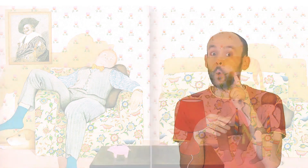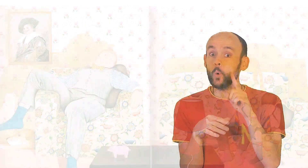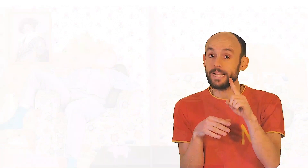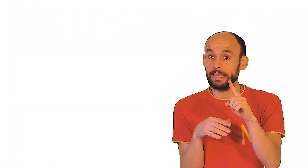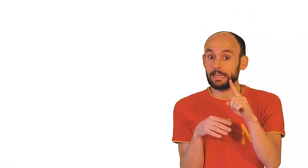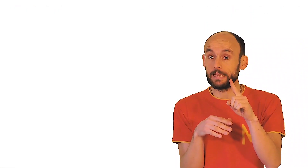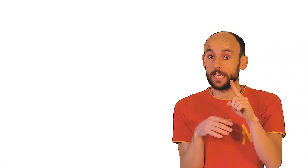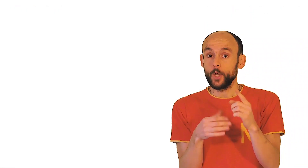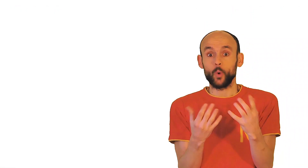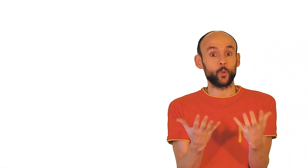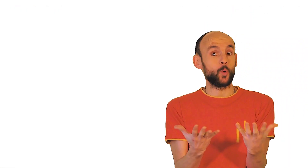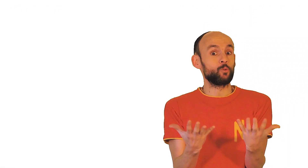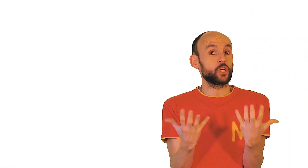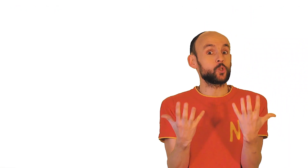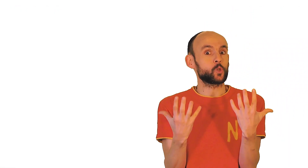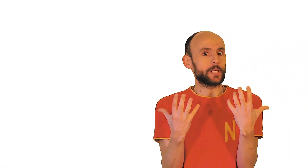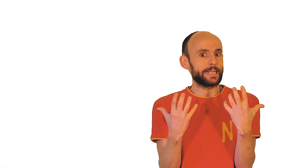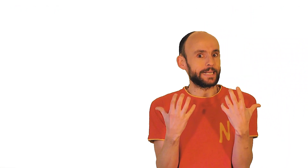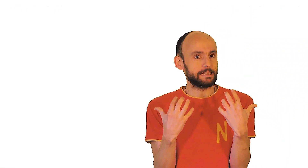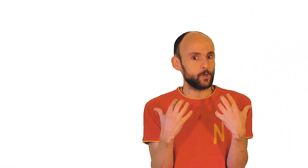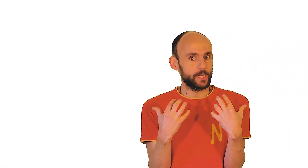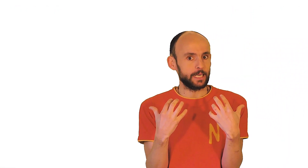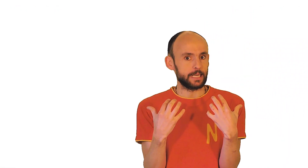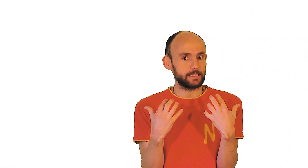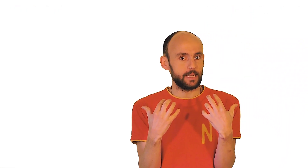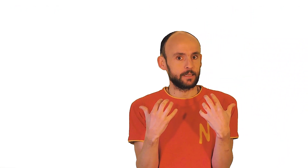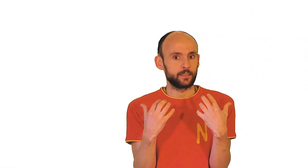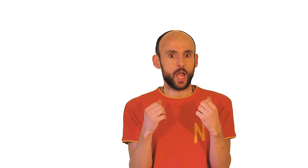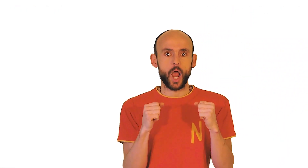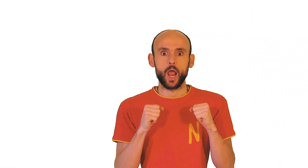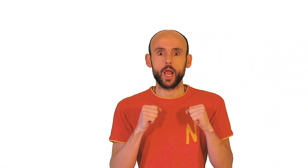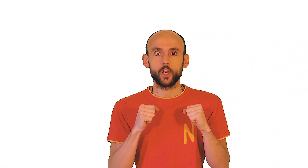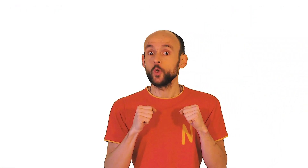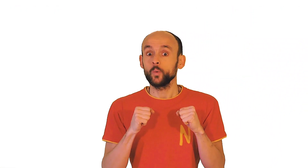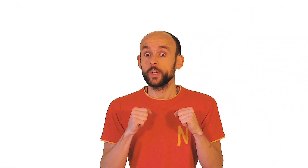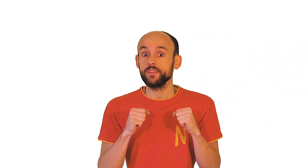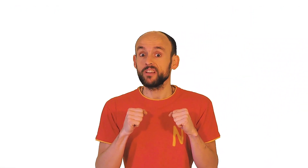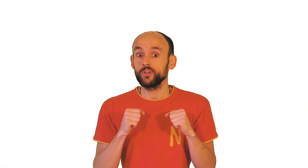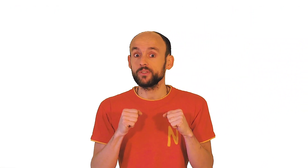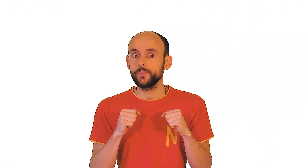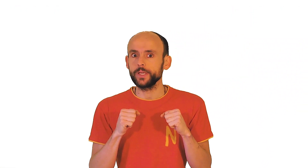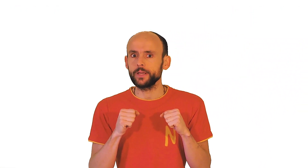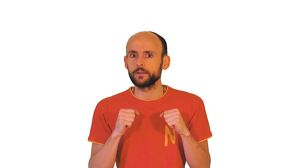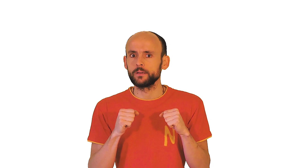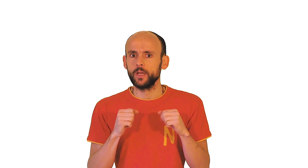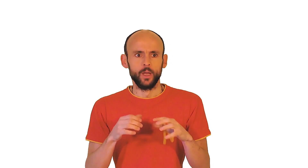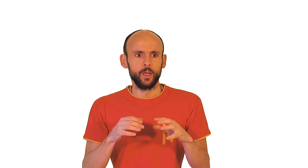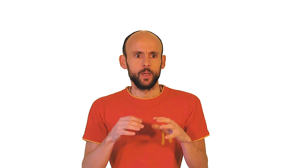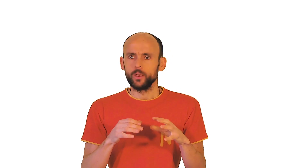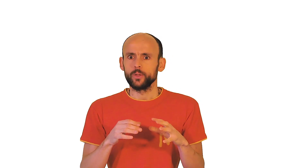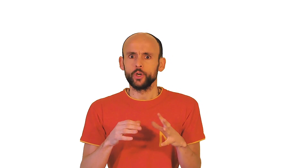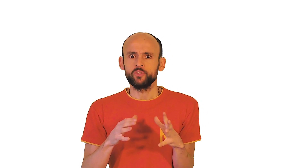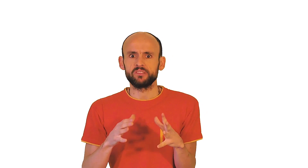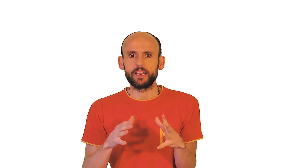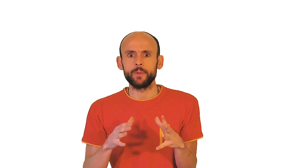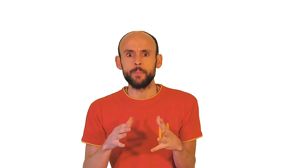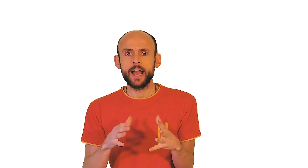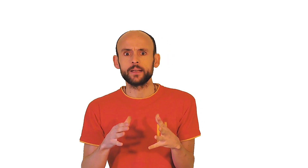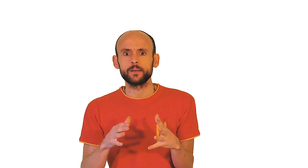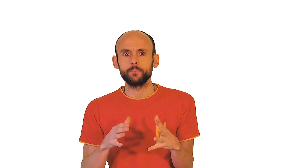Una tarde, cuando los muchachos regresaron a la casa, no hubo nadie que los recibiera. ¿Dónde estará mamá?,